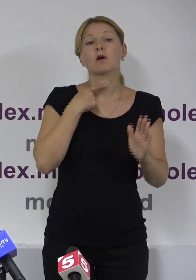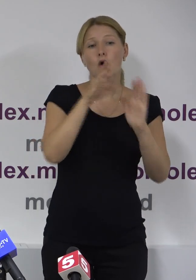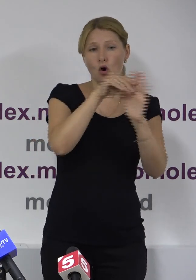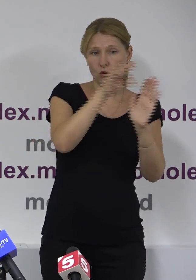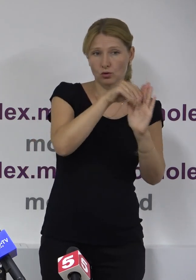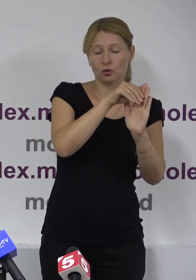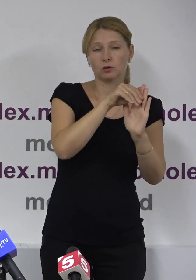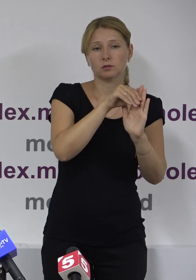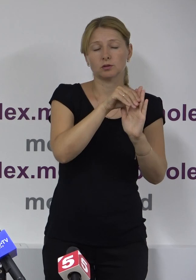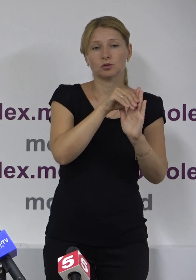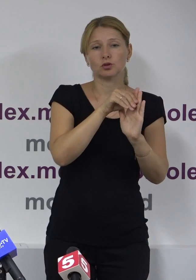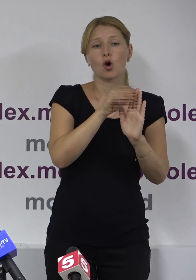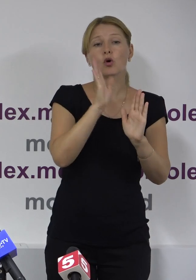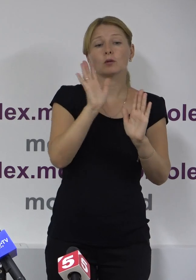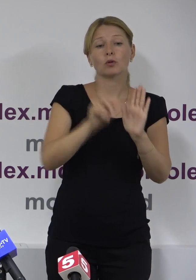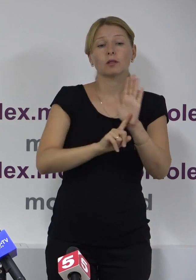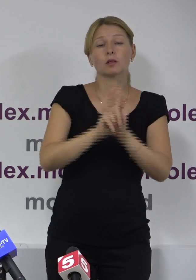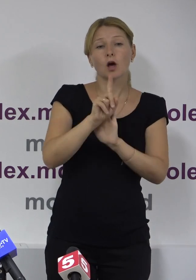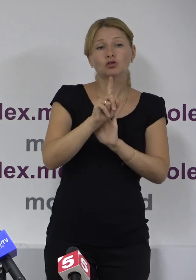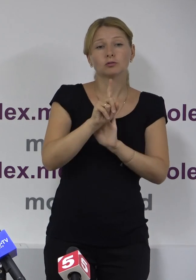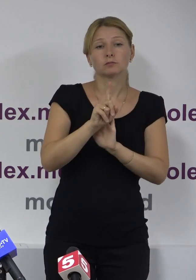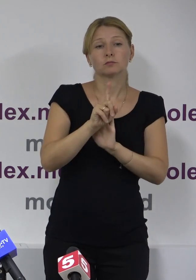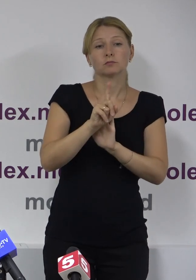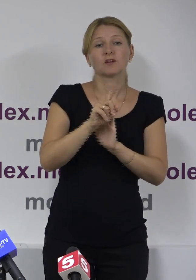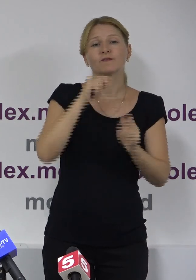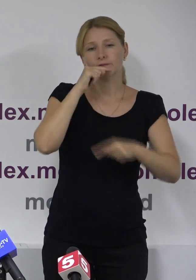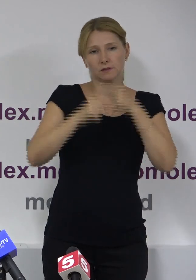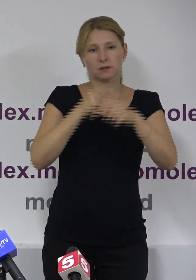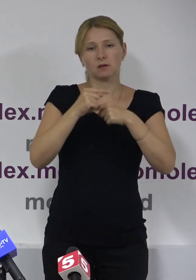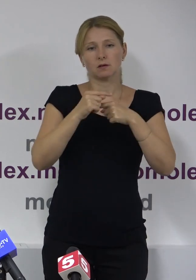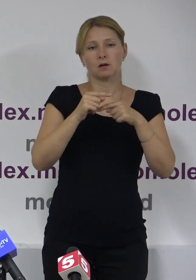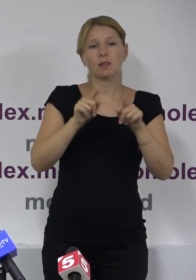nemijlocită, atunci când se va face agitație, vom avea rapoarte la fiecare două săptămâni.